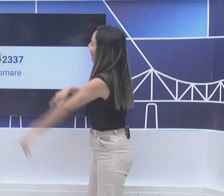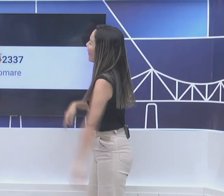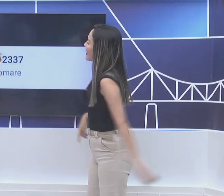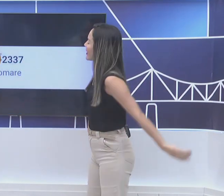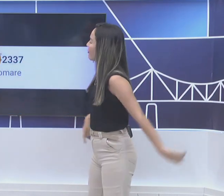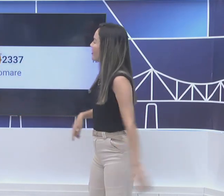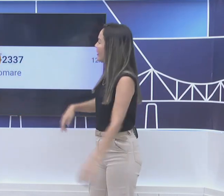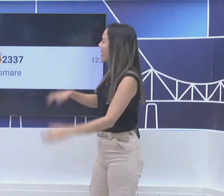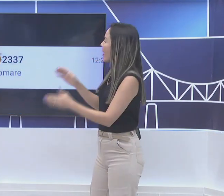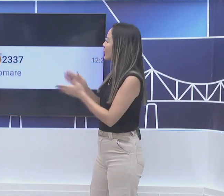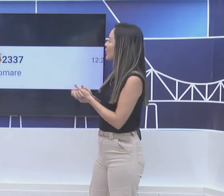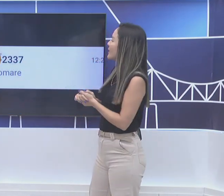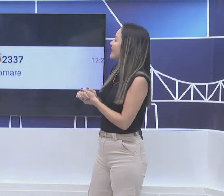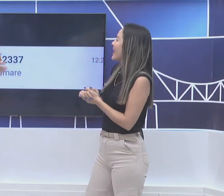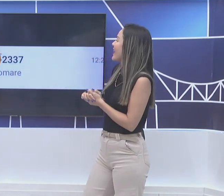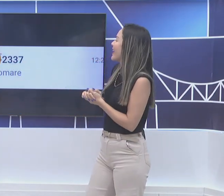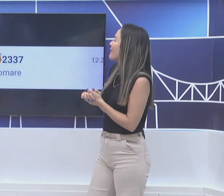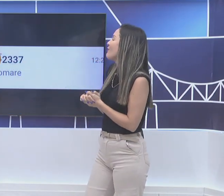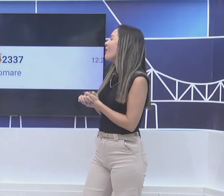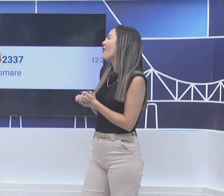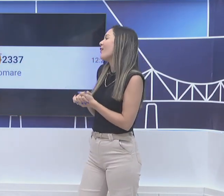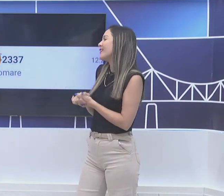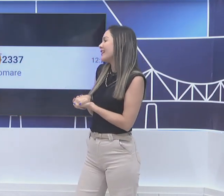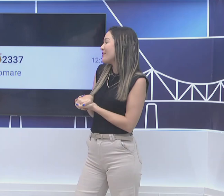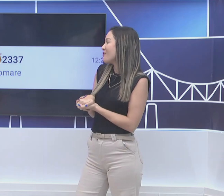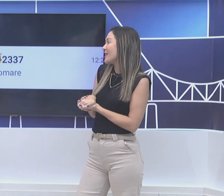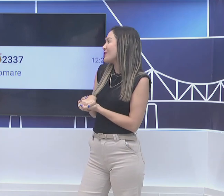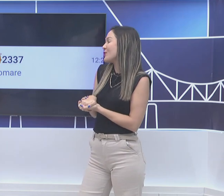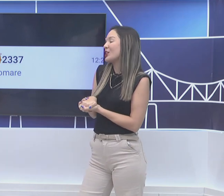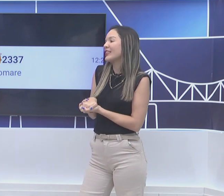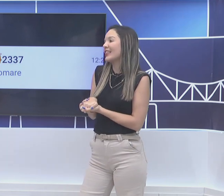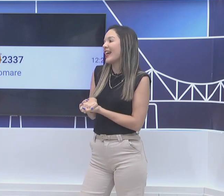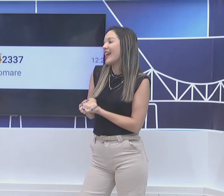Olha que final do telefone